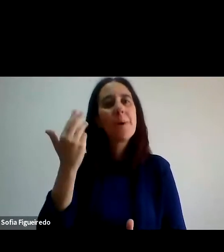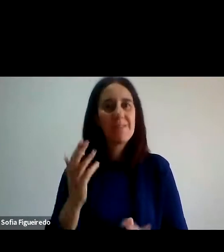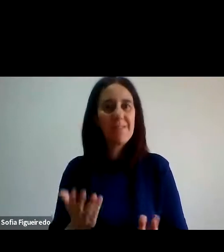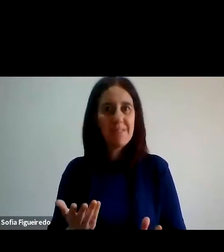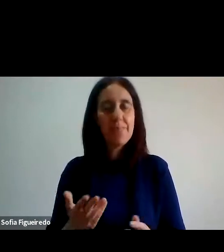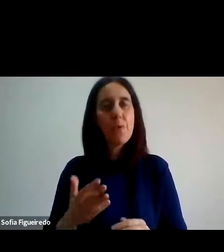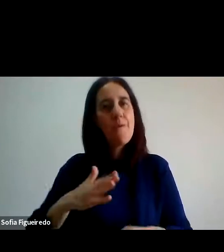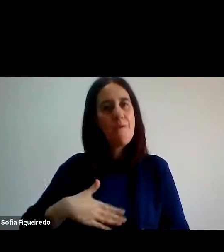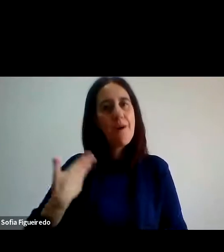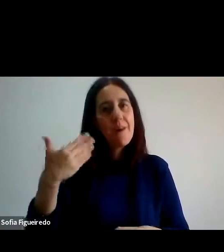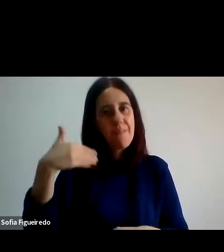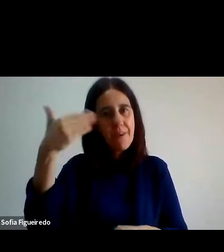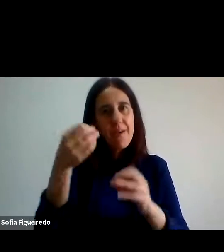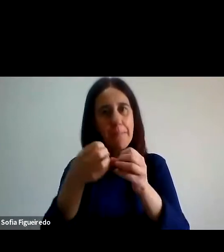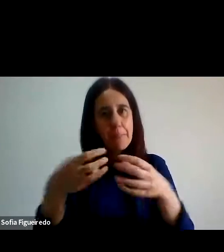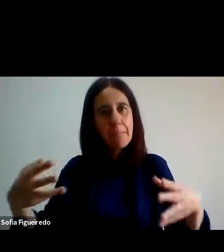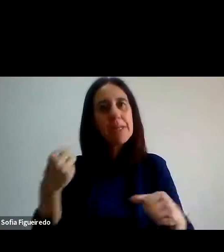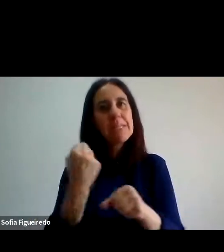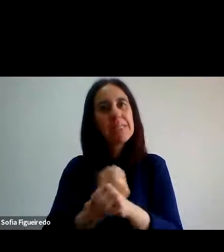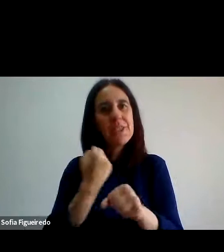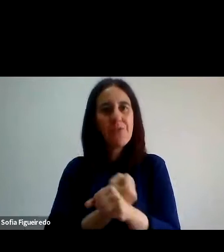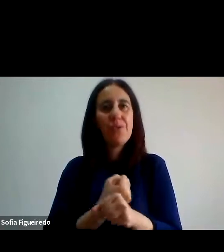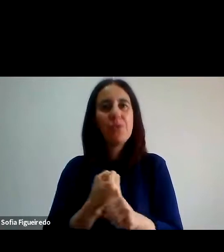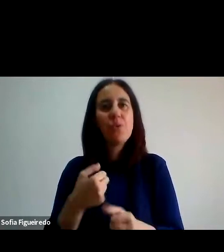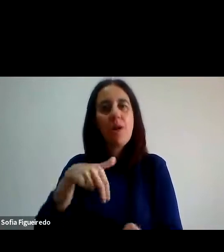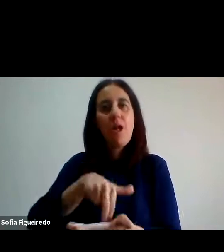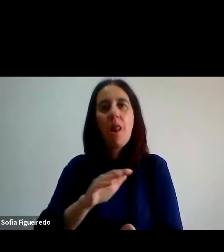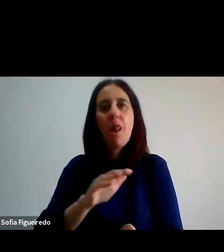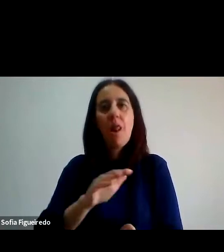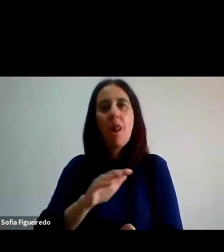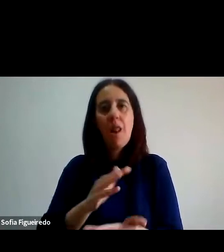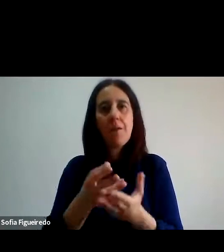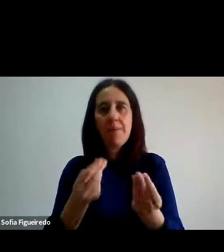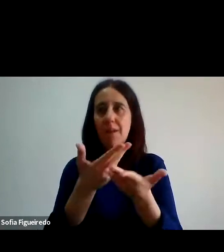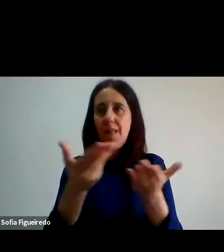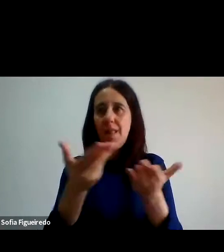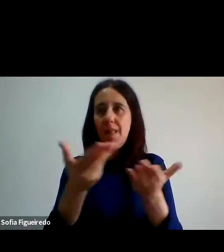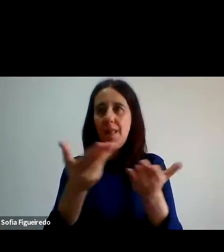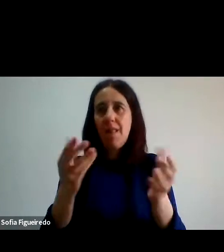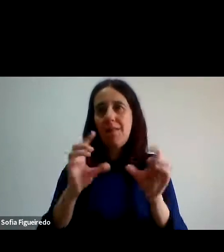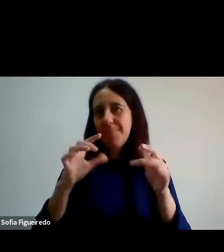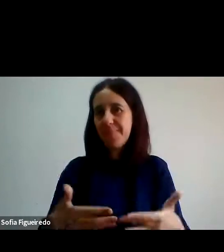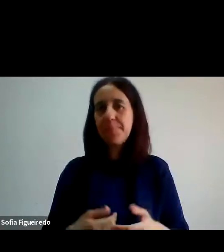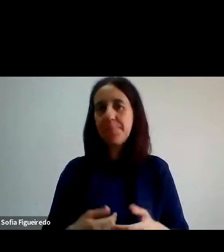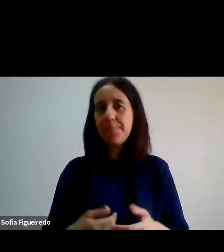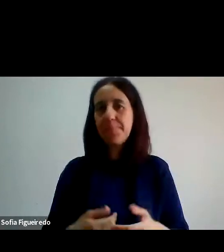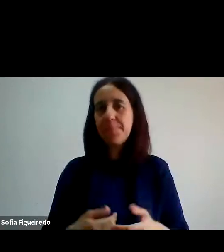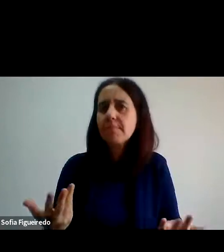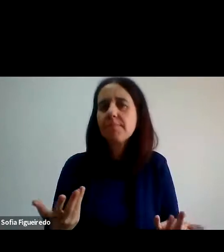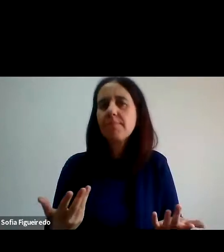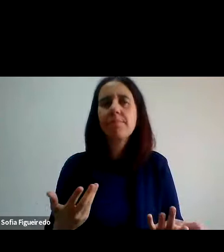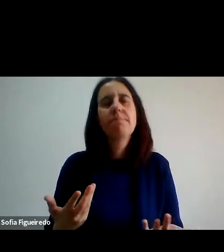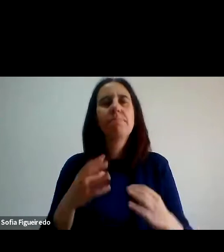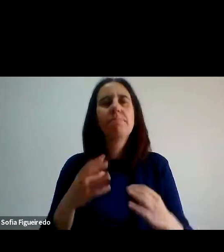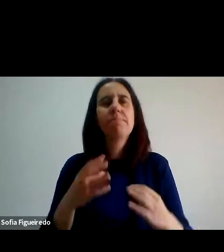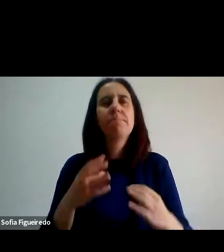mais tendência para utilizar estes serviços desmaterializados. Portanto, qual é que é a evolução que nós pensamos na comunicação? Que